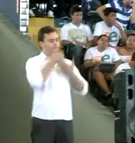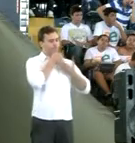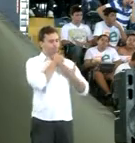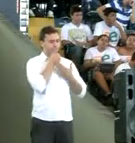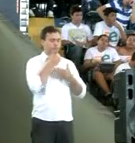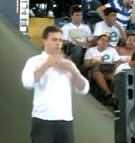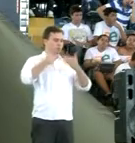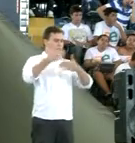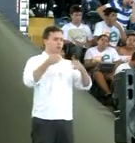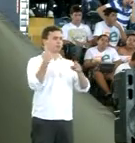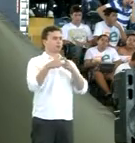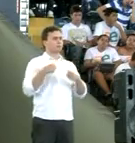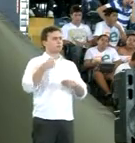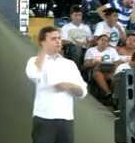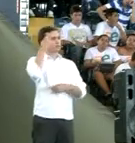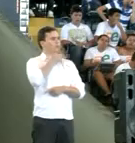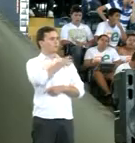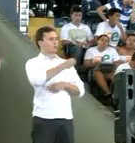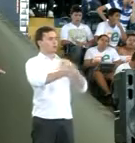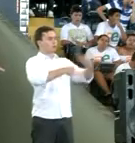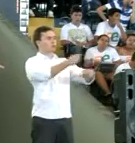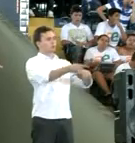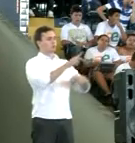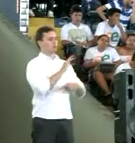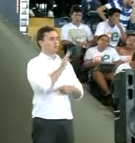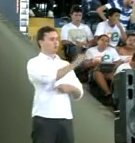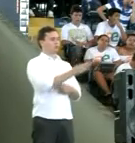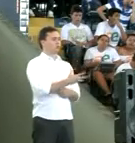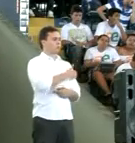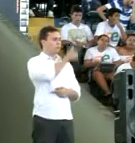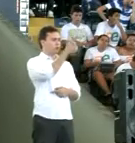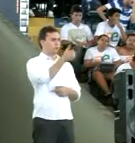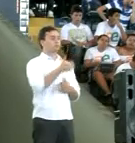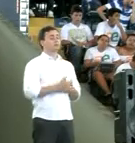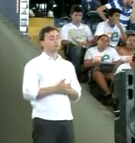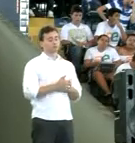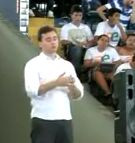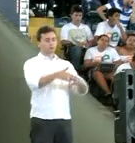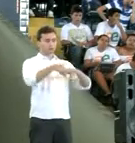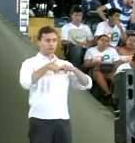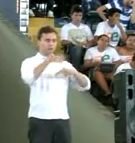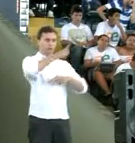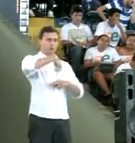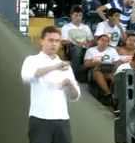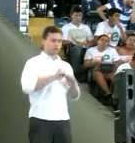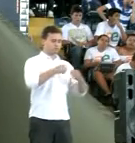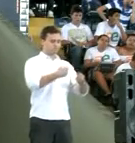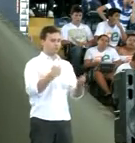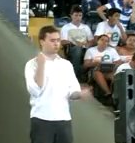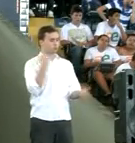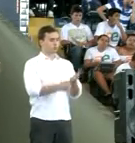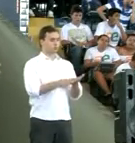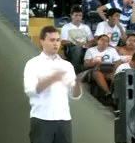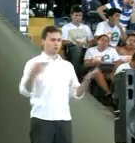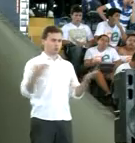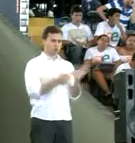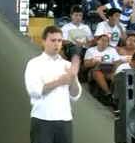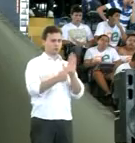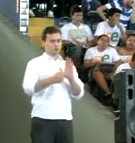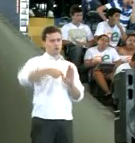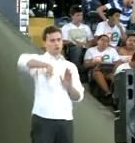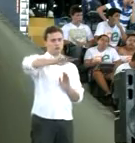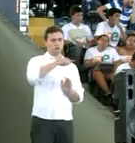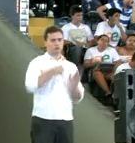vezes, nos seus filhos, a oportunidade de um futuro melhor. Então, pessoal, a dedicação, o compromisso que vocês estão apresentando hoje